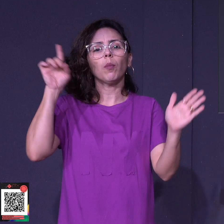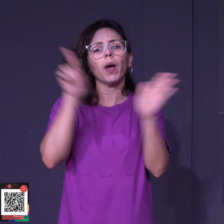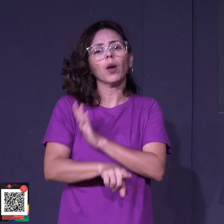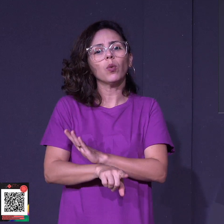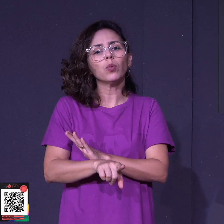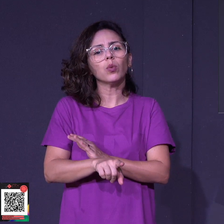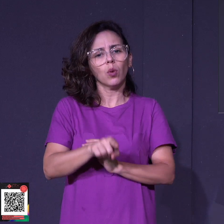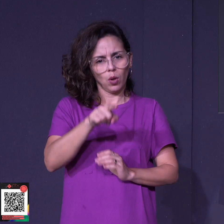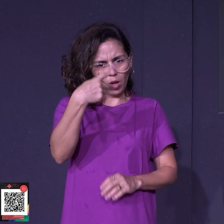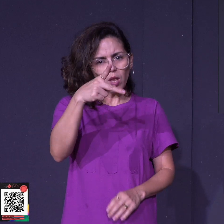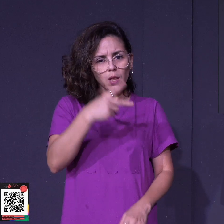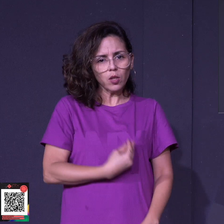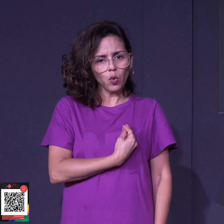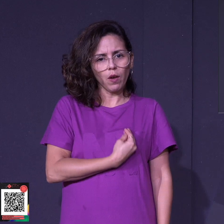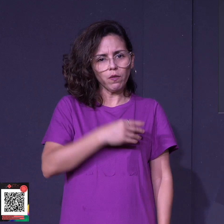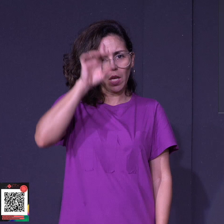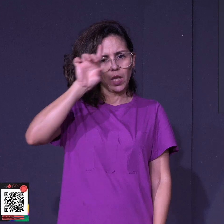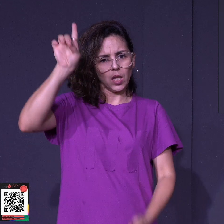irmão.